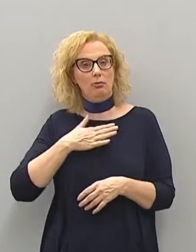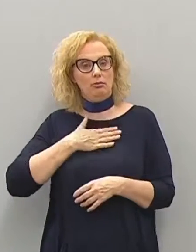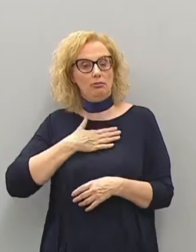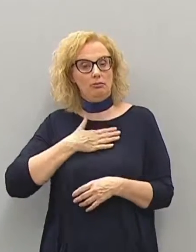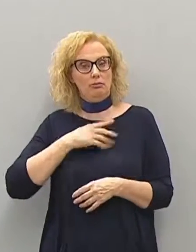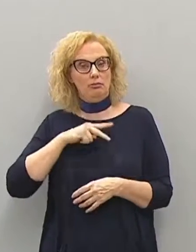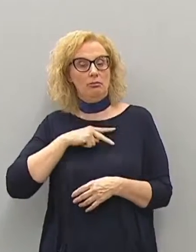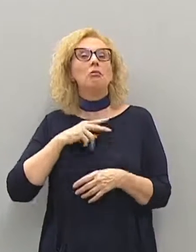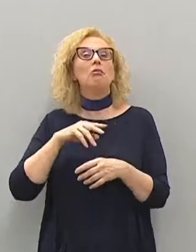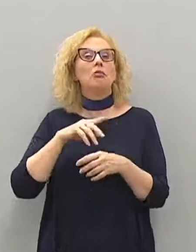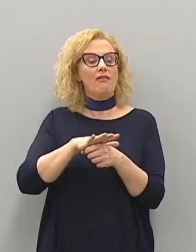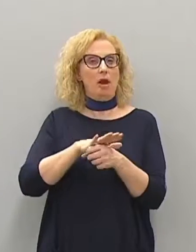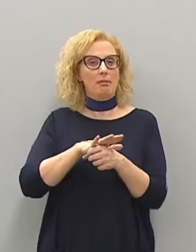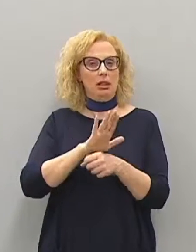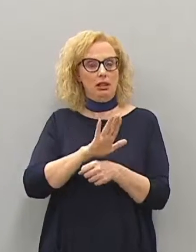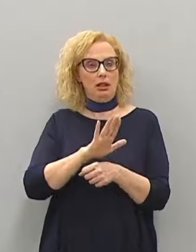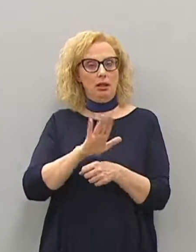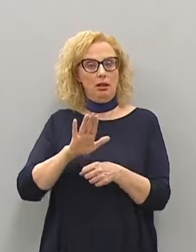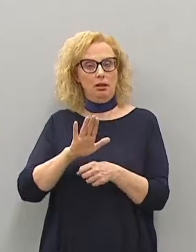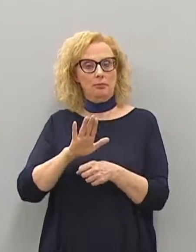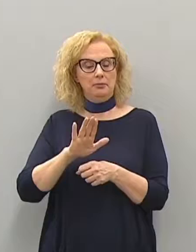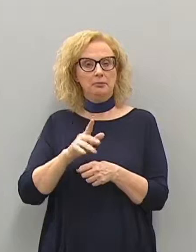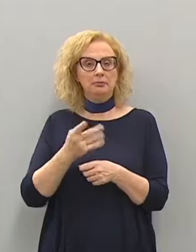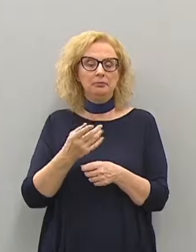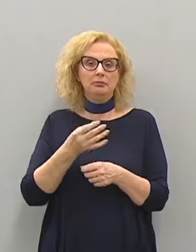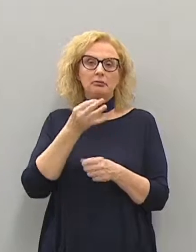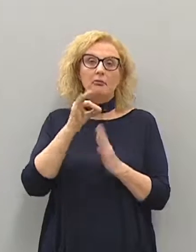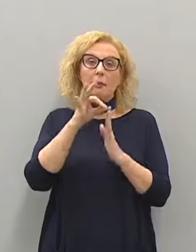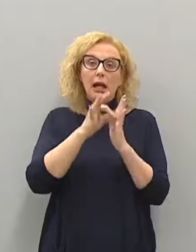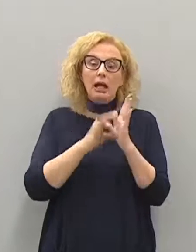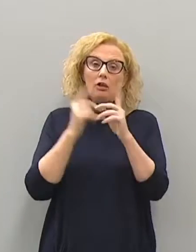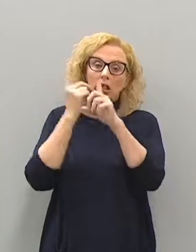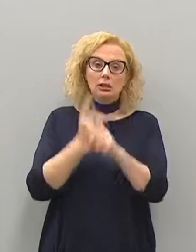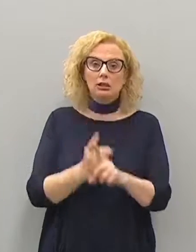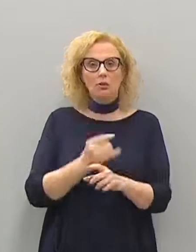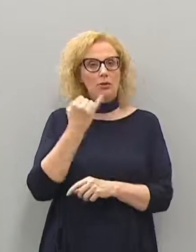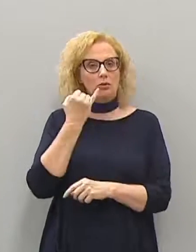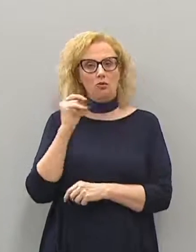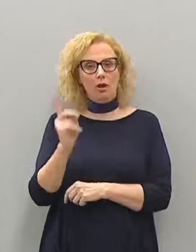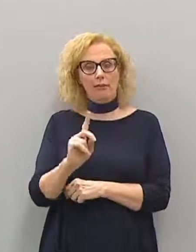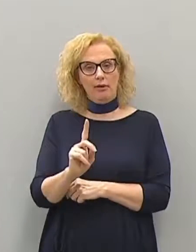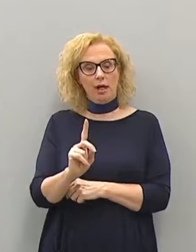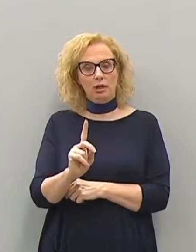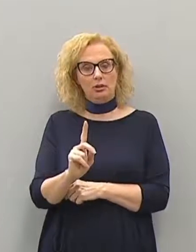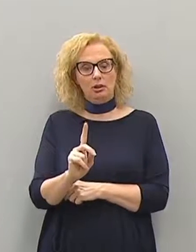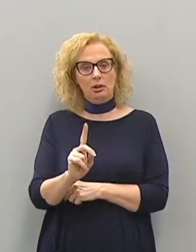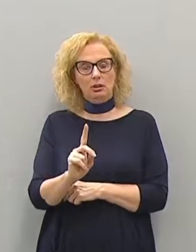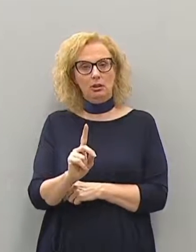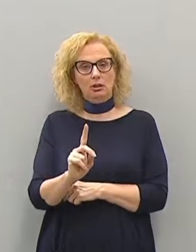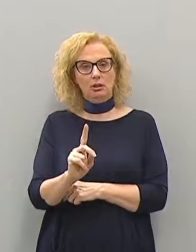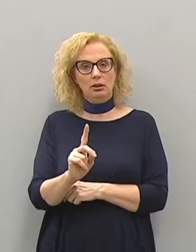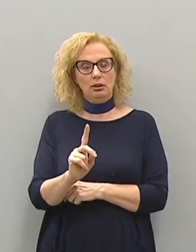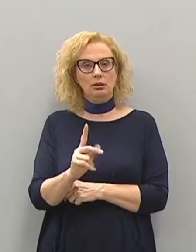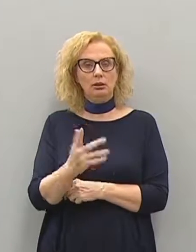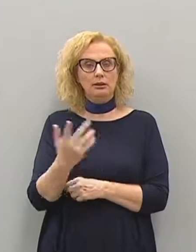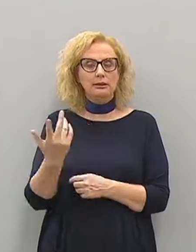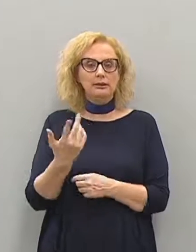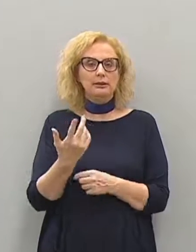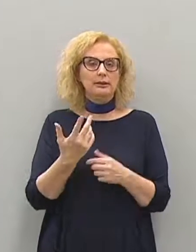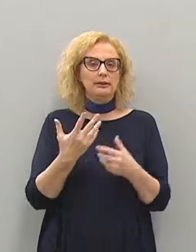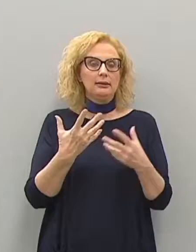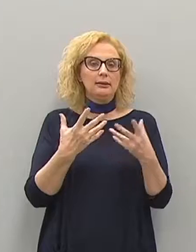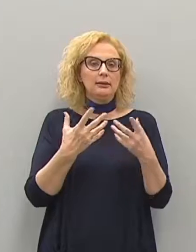famiglia e chiaro che rispettare le regole non è semplice non avere un frequentazioni